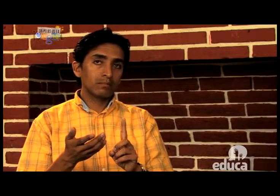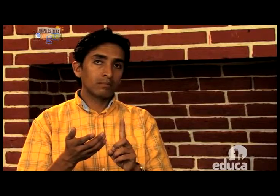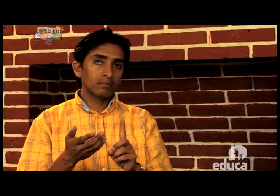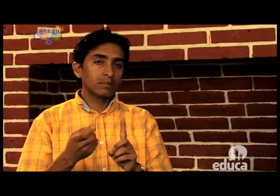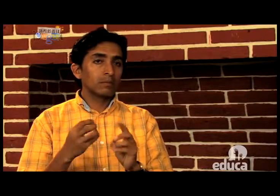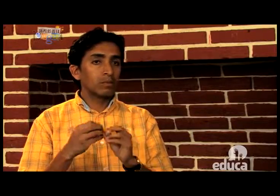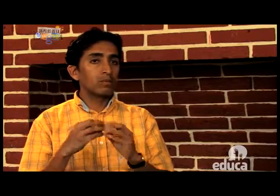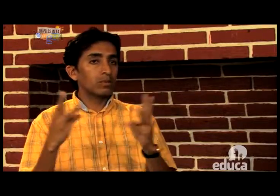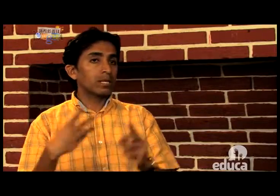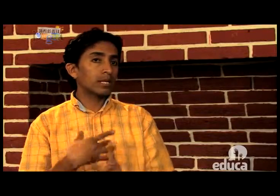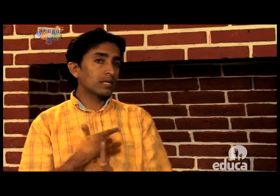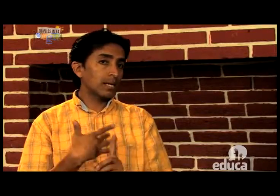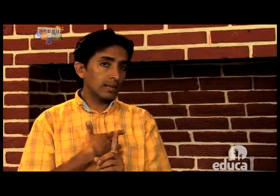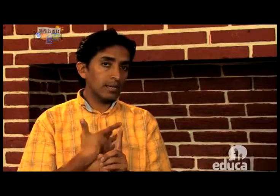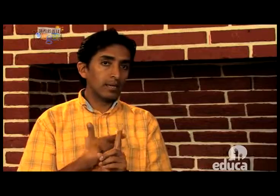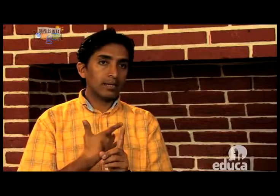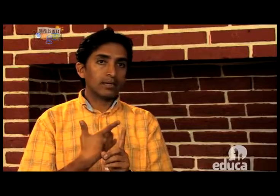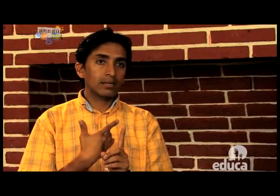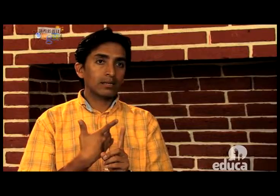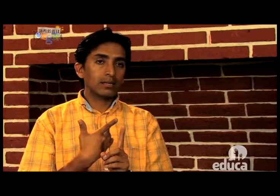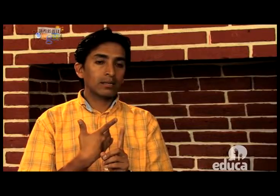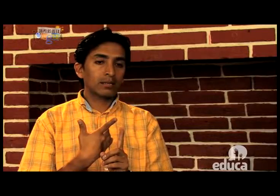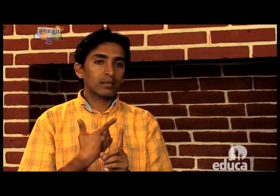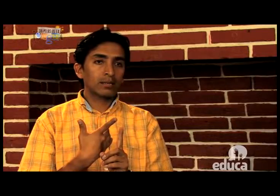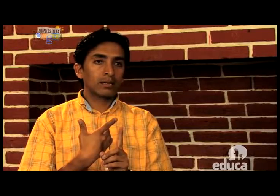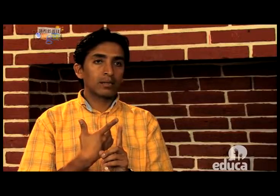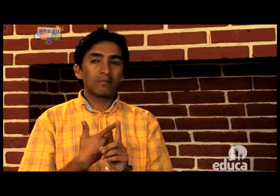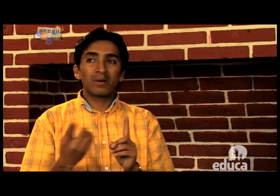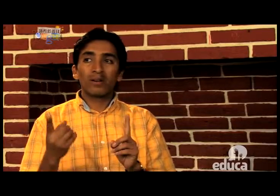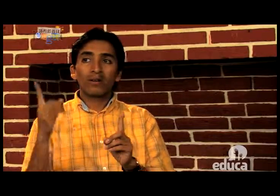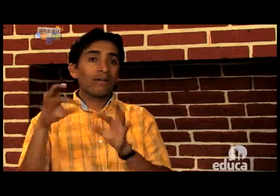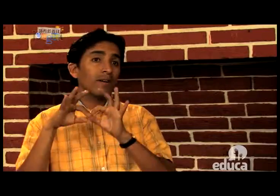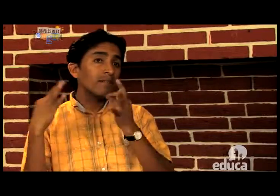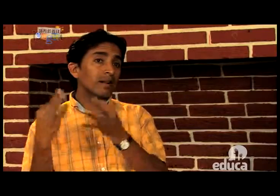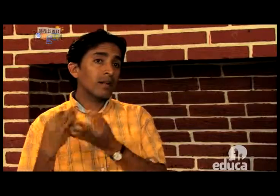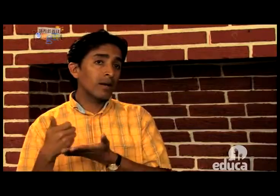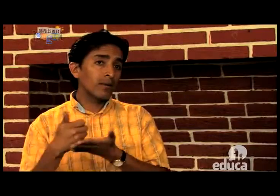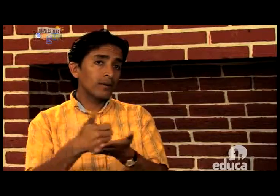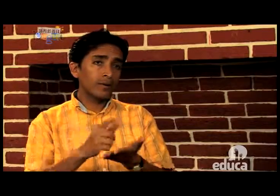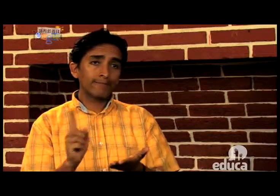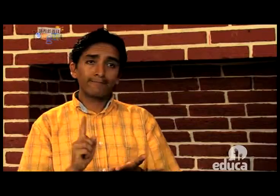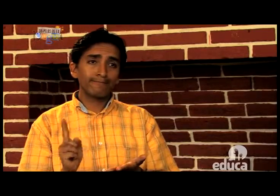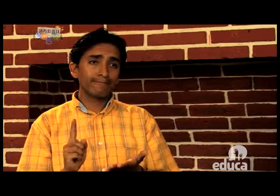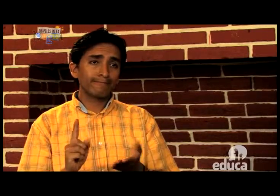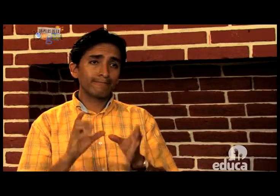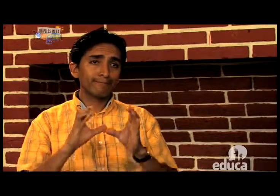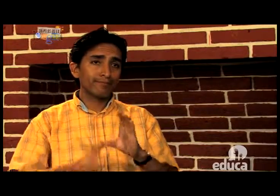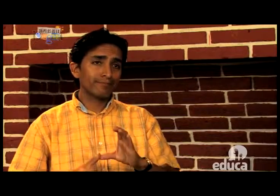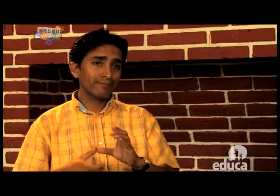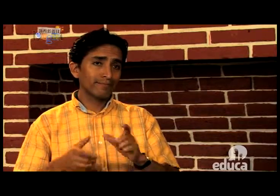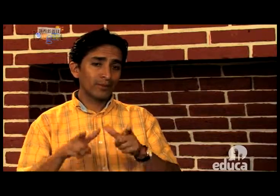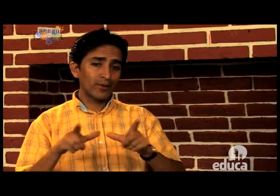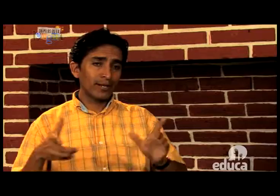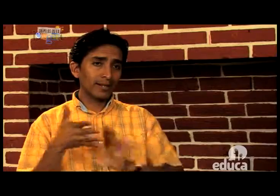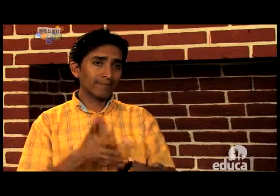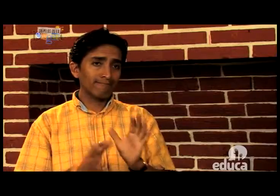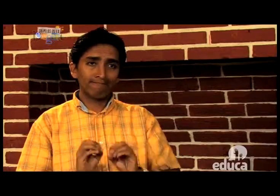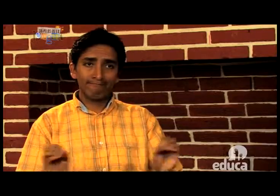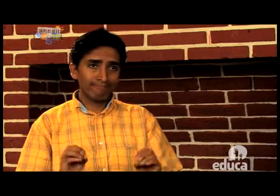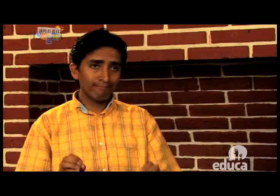Una persona sorda tiene muchos sentimientos. A veces, la familia no le ayuda porque hay un problema en la comunicación con